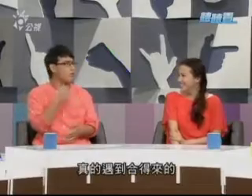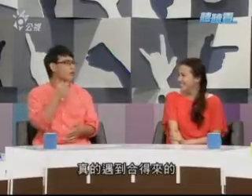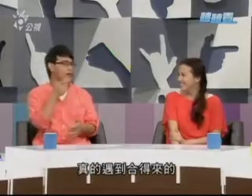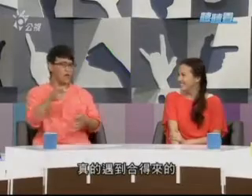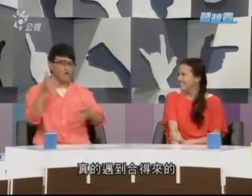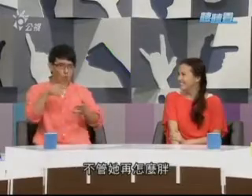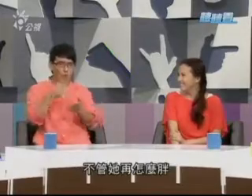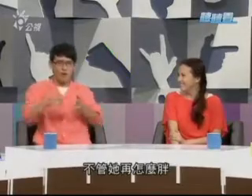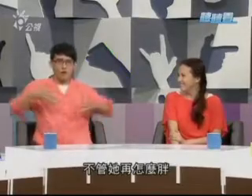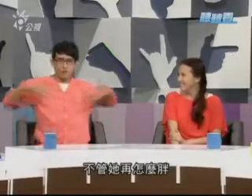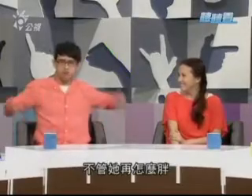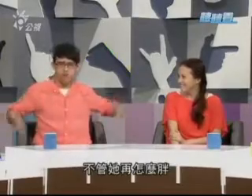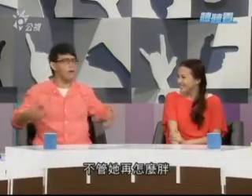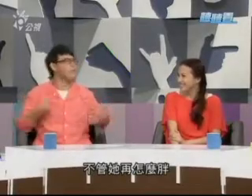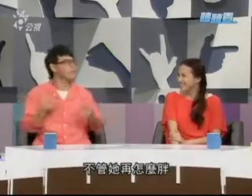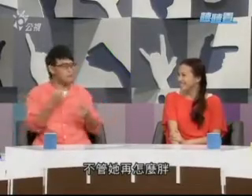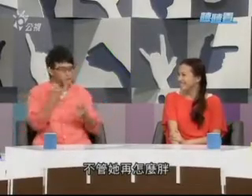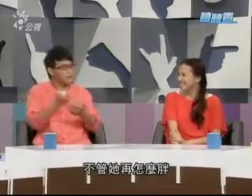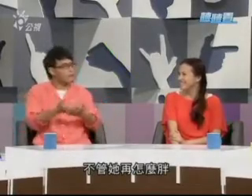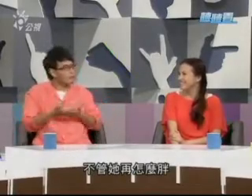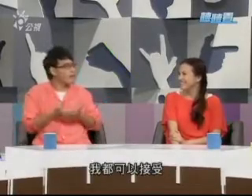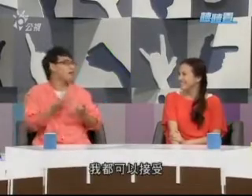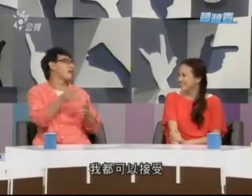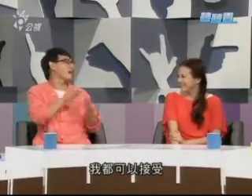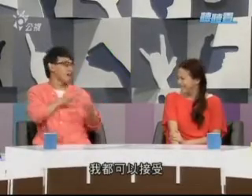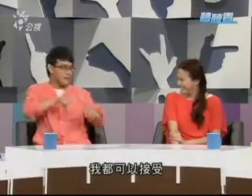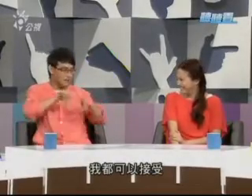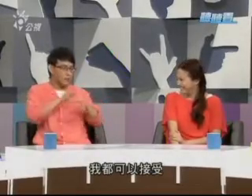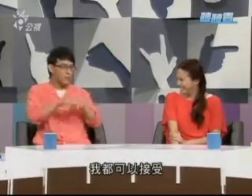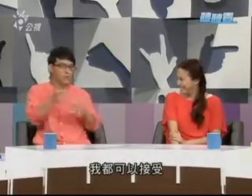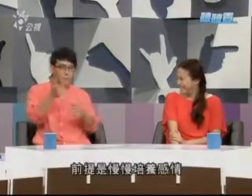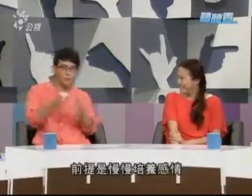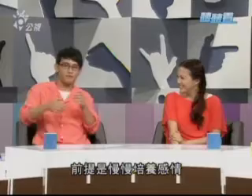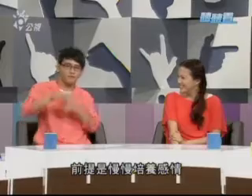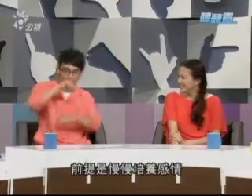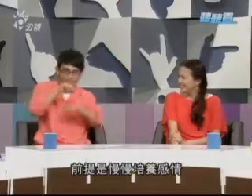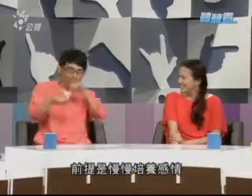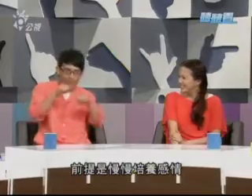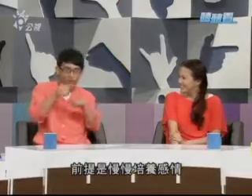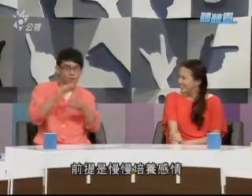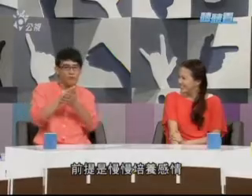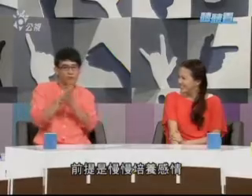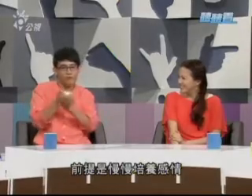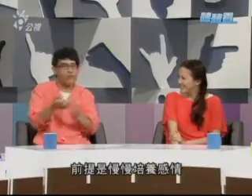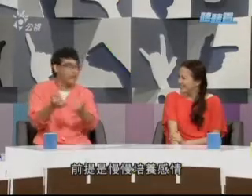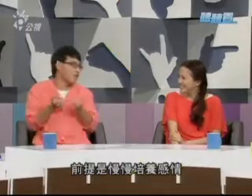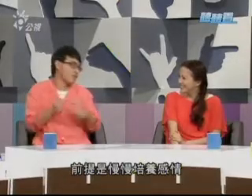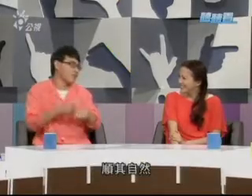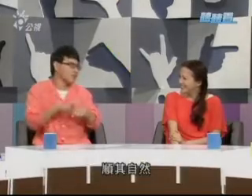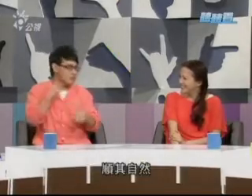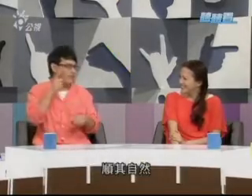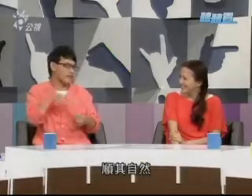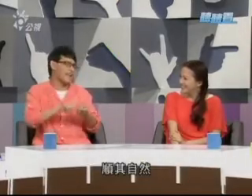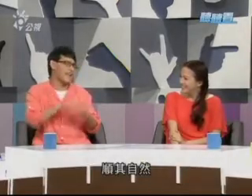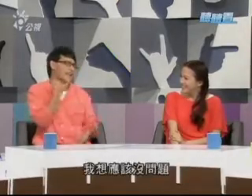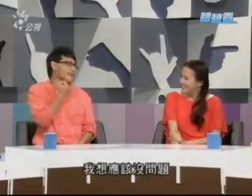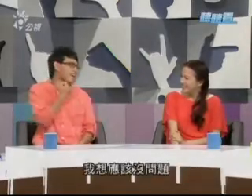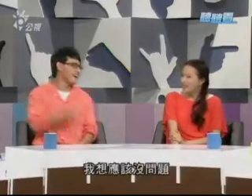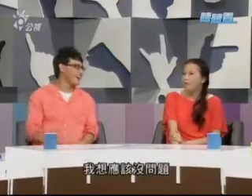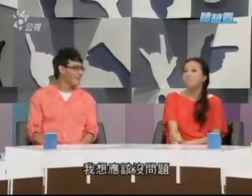合得来的，不管她再怎么胖我都可以接受，前提是慢慢培养感情，顺其自然，我想应该没